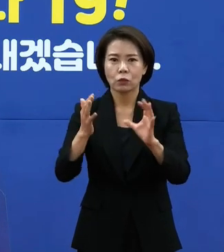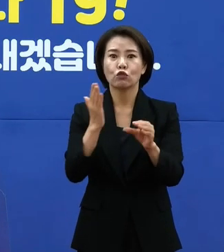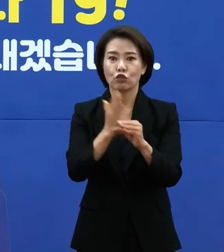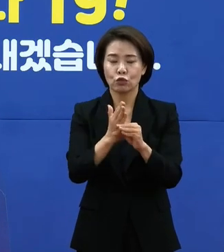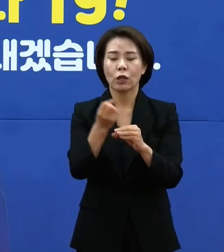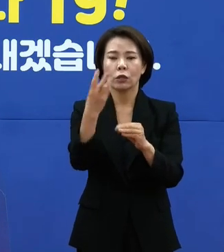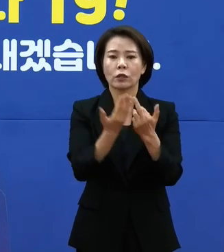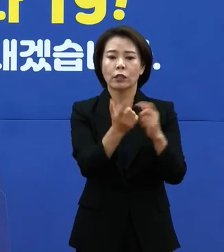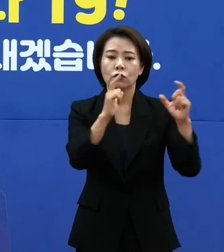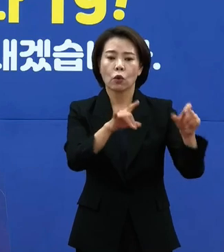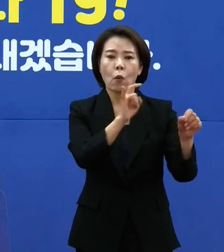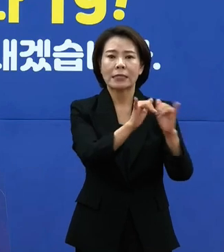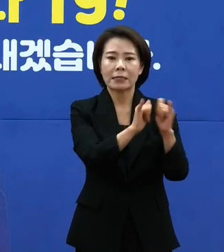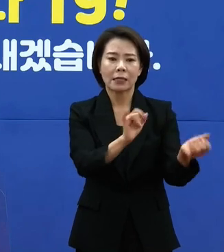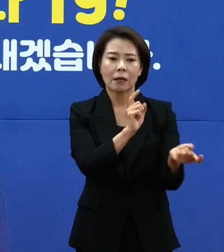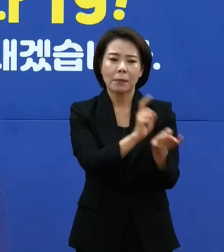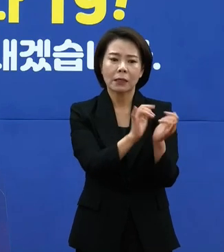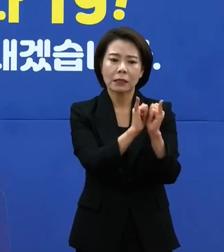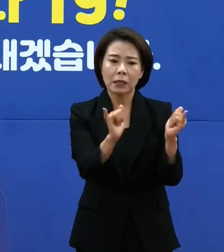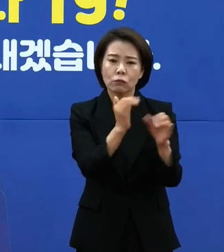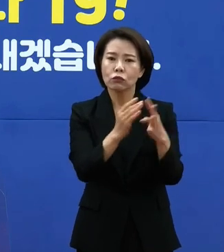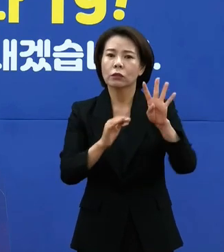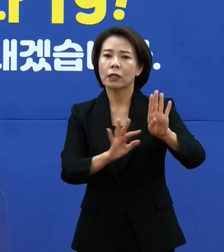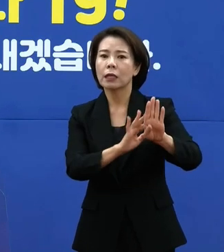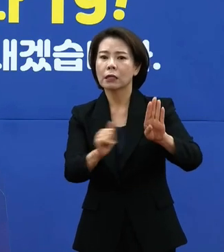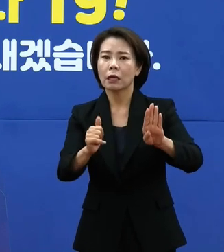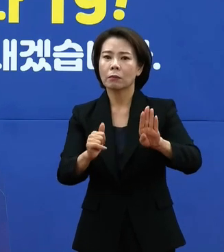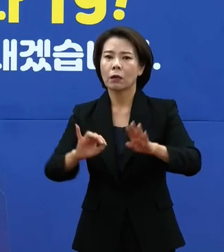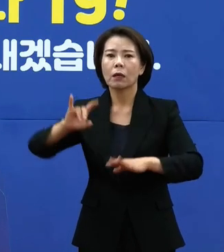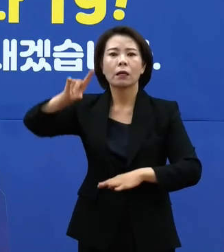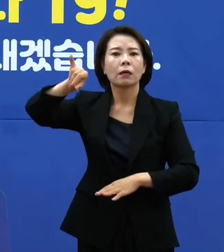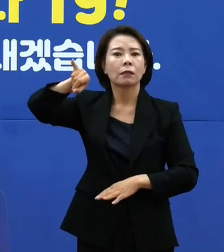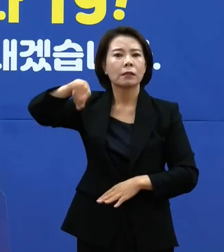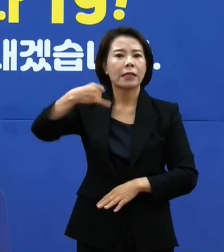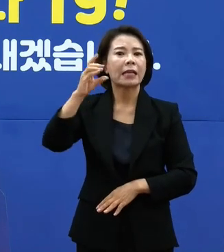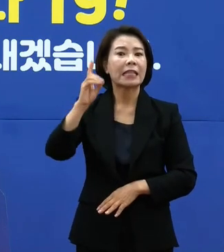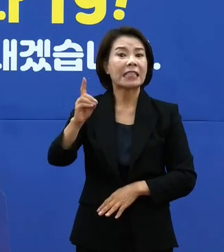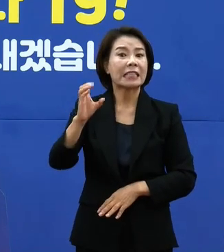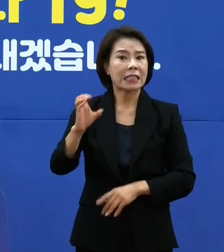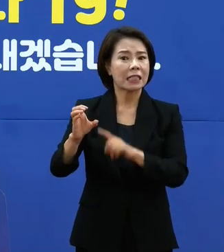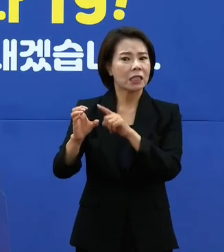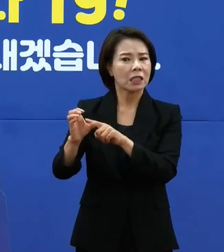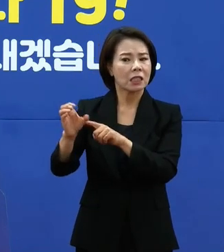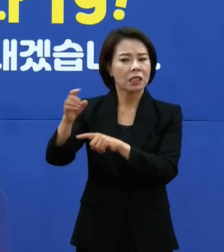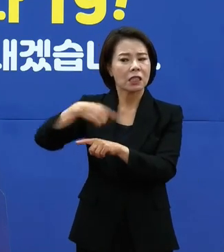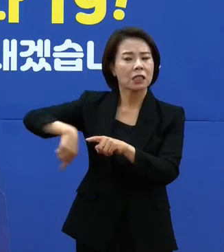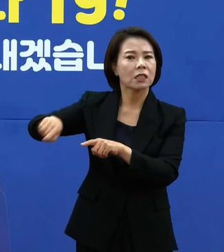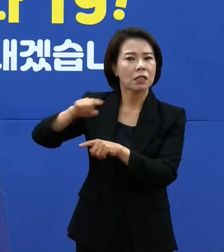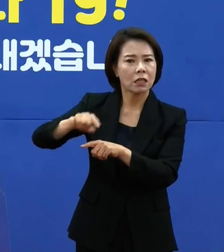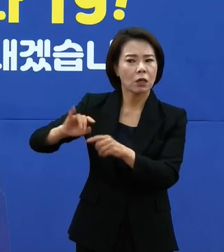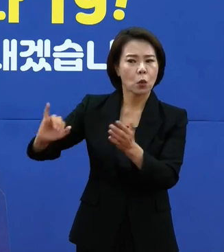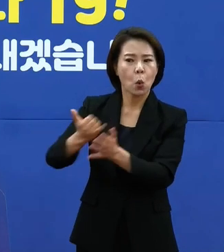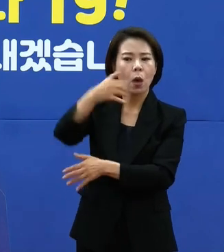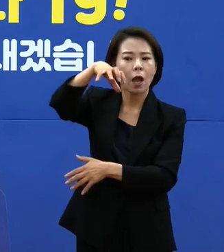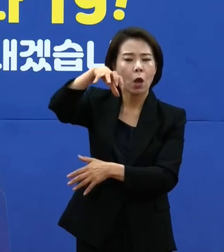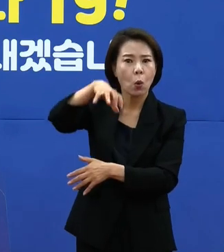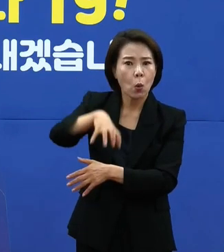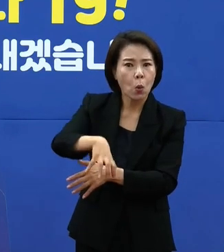또한 제주 지역 확진자의 접촉자 중에 4명은 제주국제자유도시개발센터가 운영 중인 제주국제공항